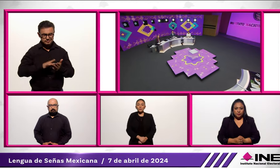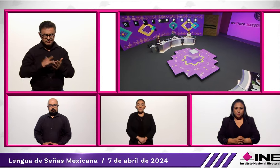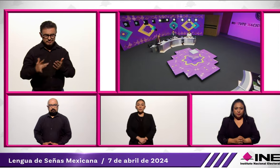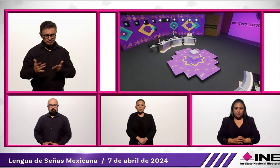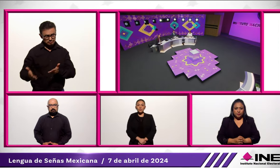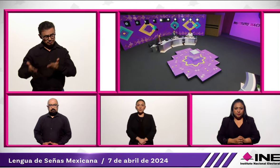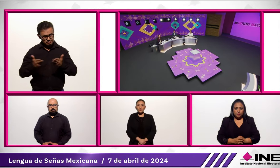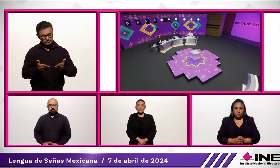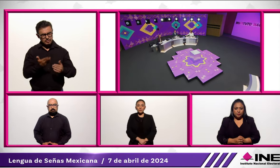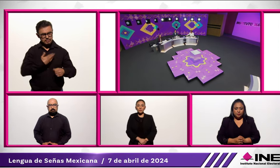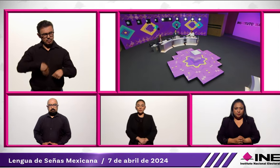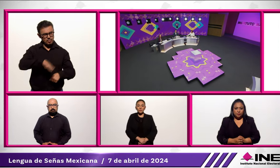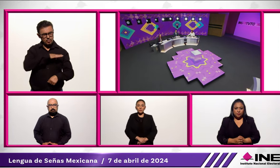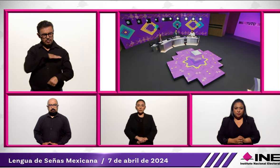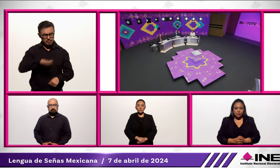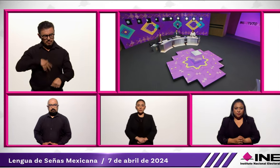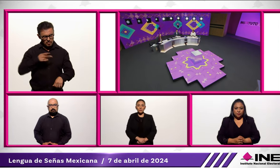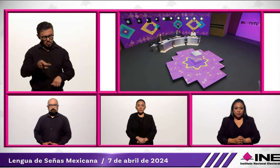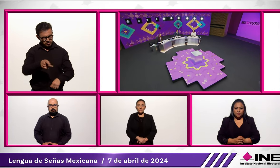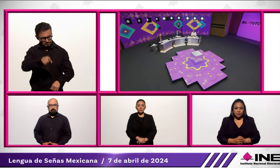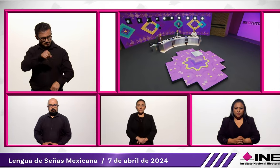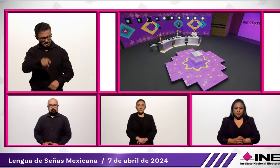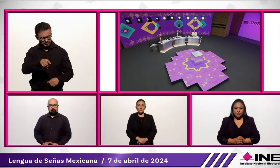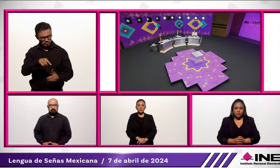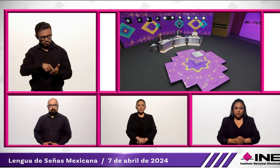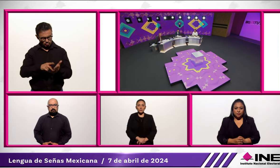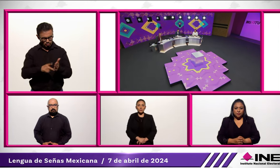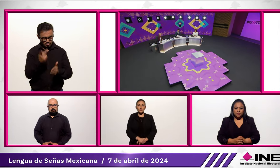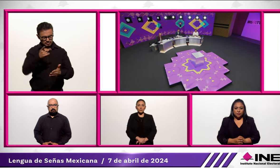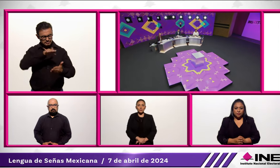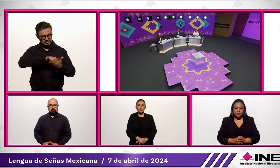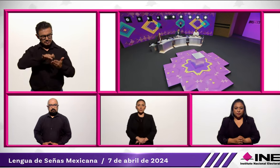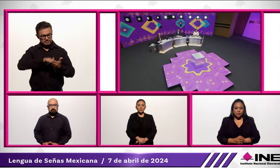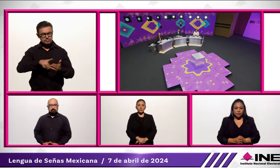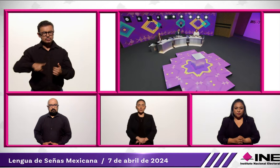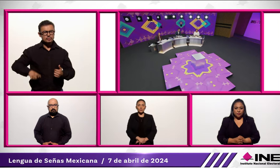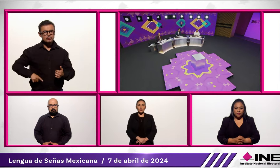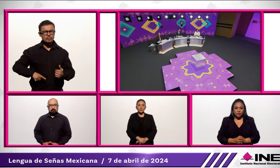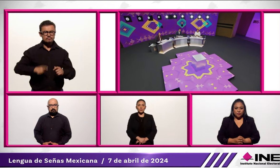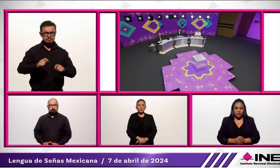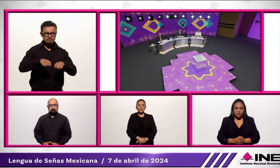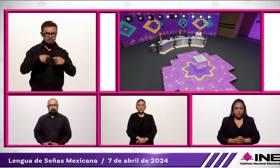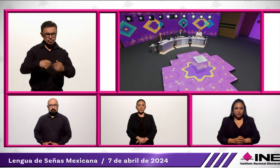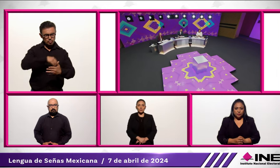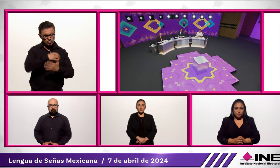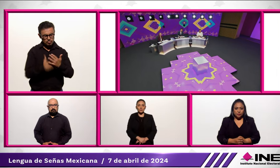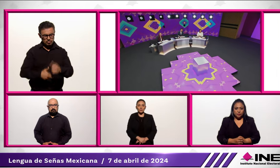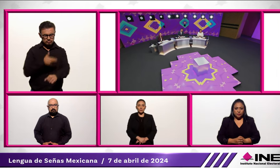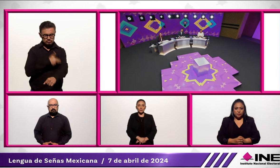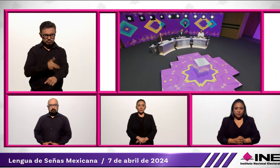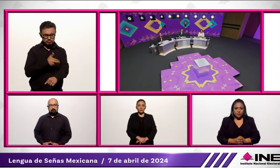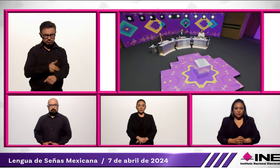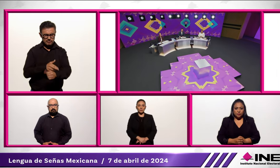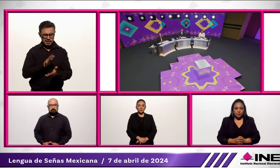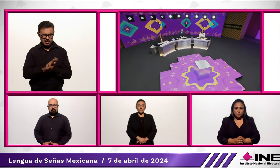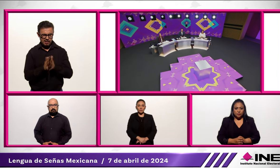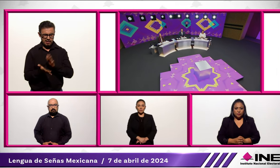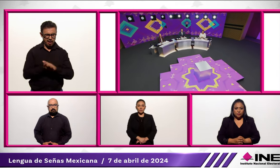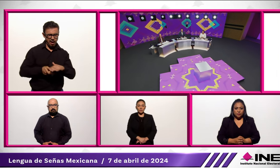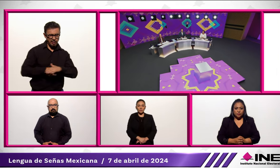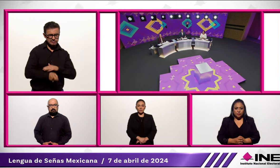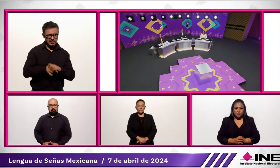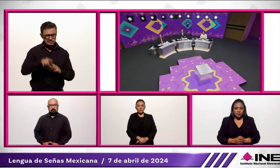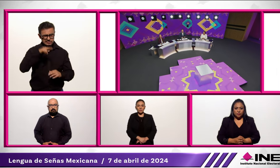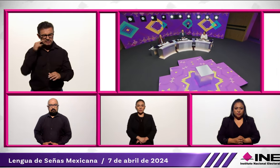Claudia Sheinbaum, se la repito. ¿Cómo se deben asignar los contratos de obra pública para transparentar la inversión, reducir los moches y